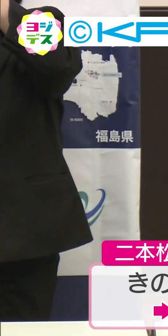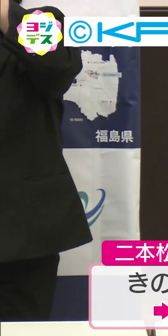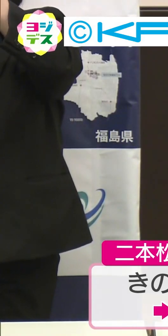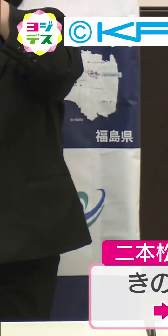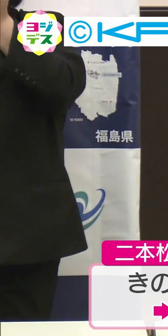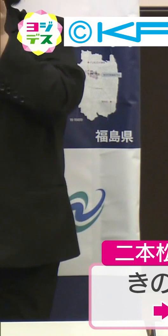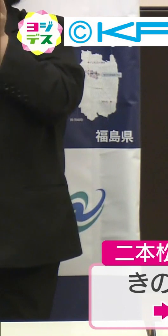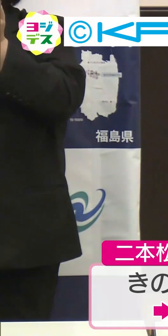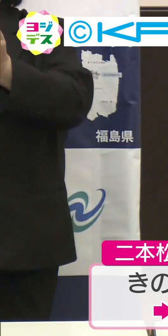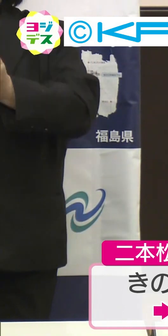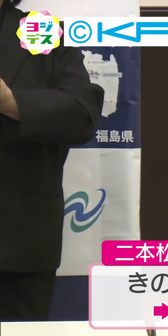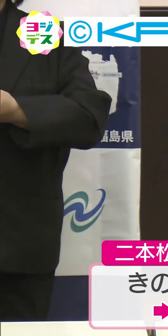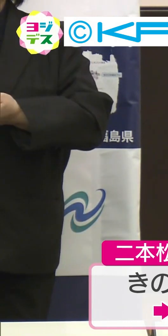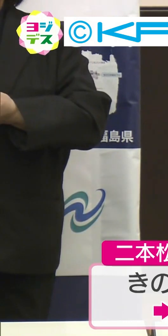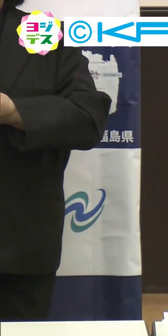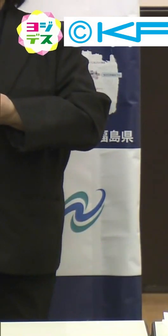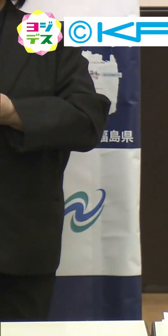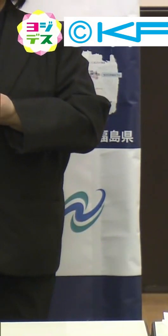縮することにしました。